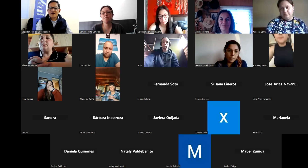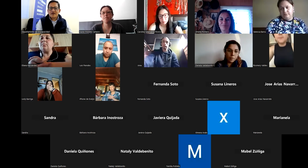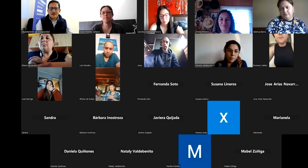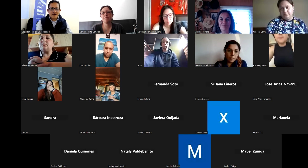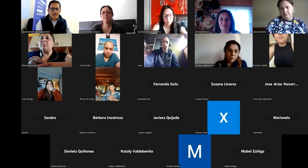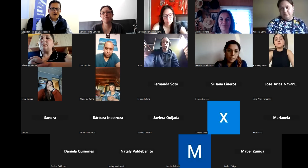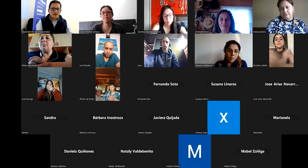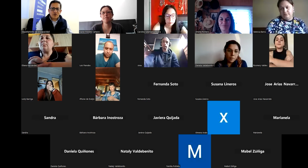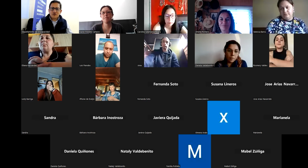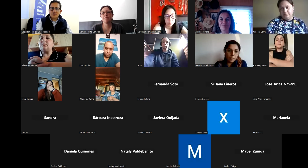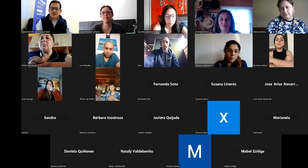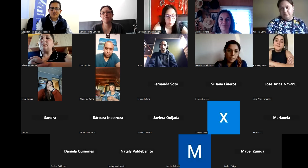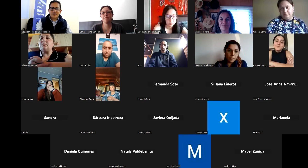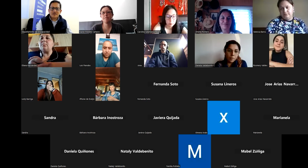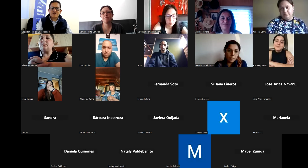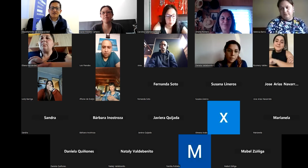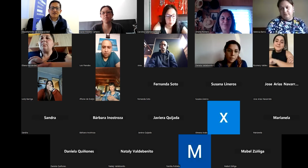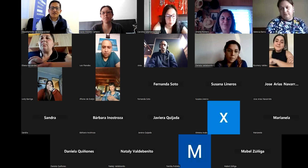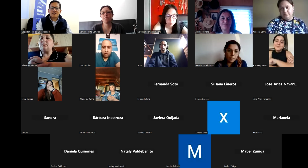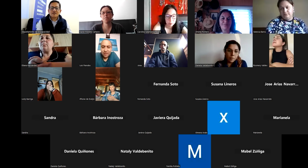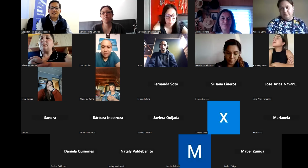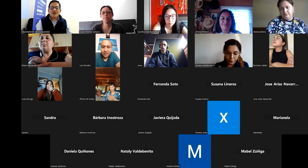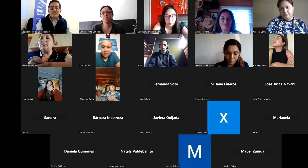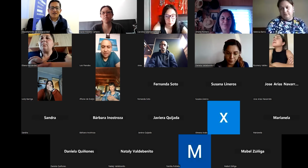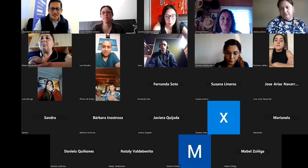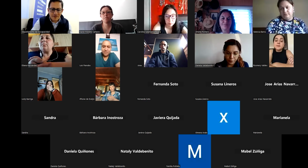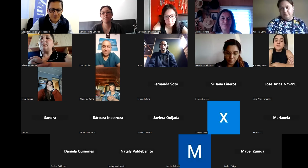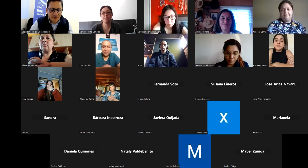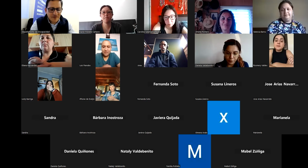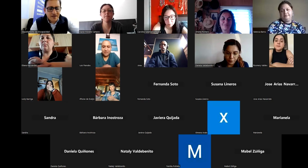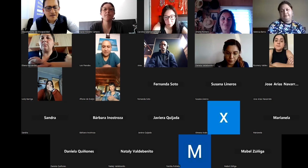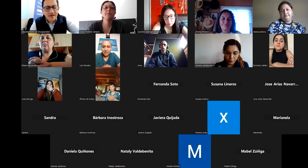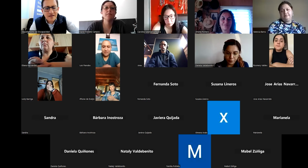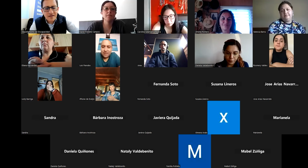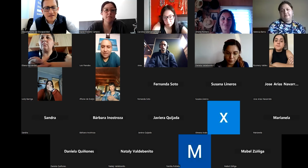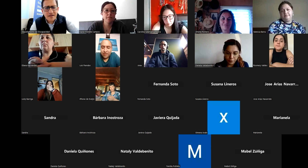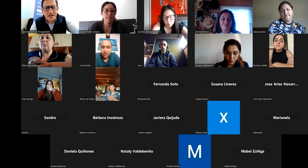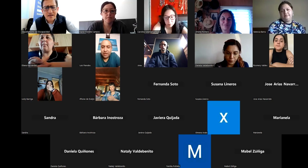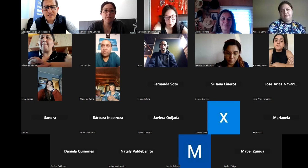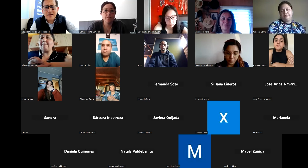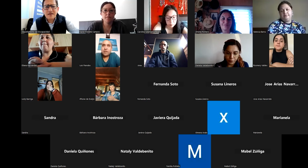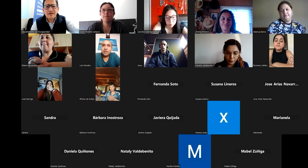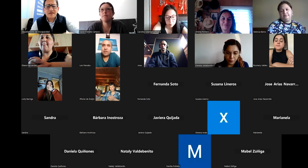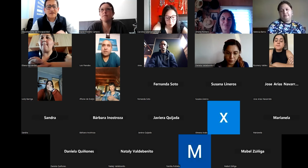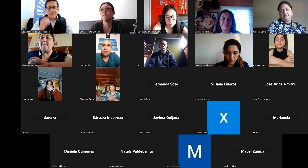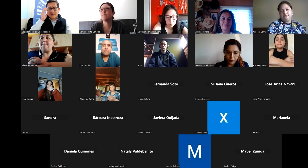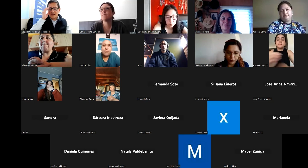ahí su micrófono hola buenas tardes hola dime yo quería consultar tengo una